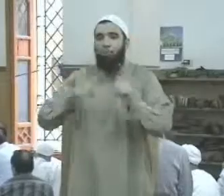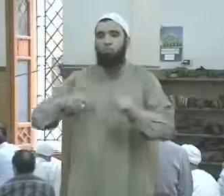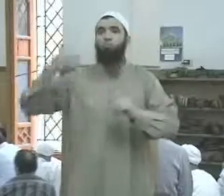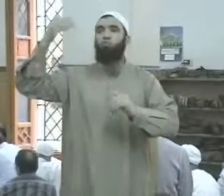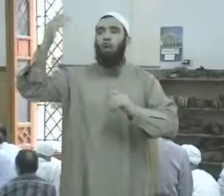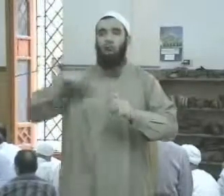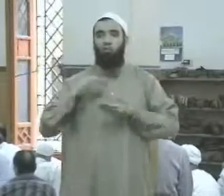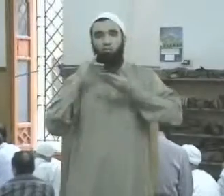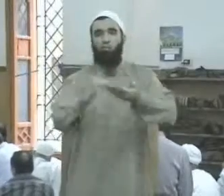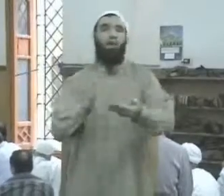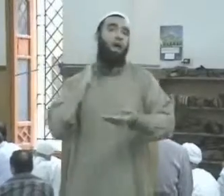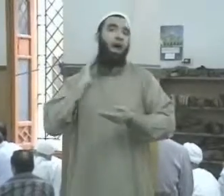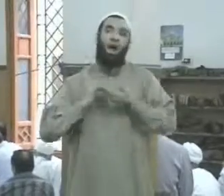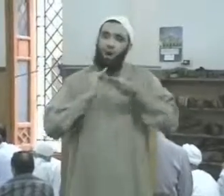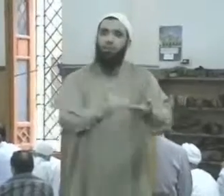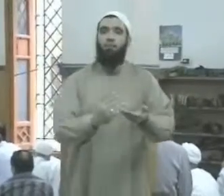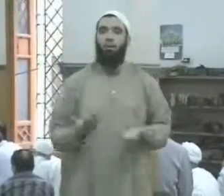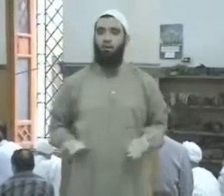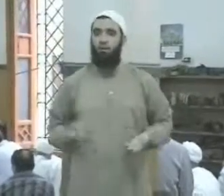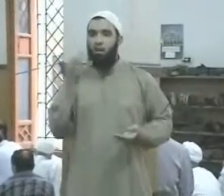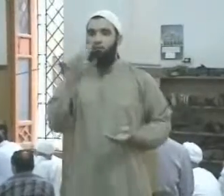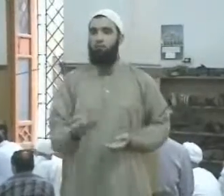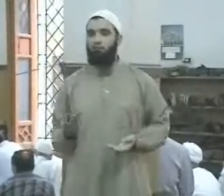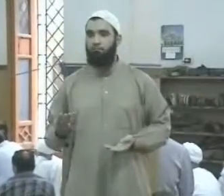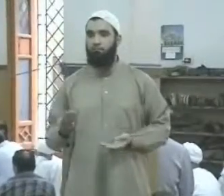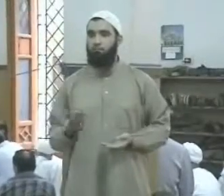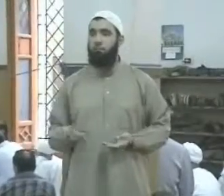واين الدين؟ ولله دار هارون الرشيد.